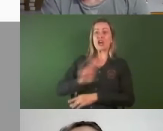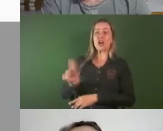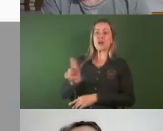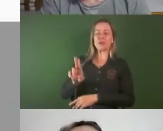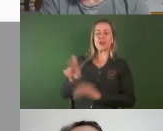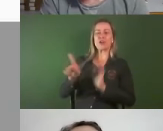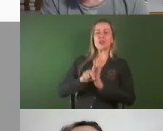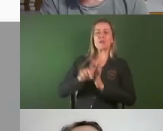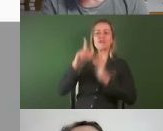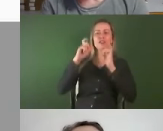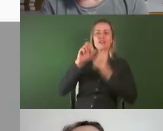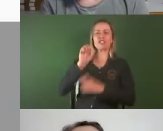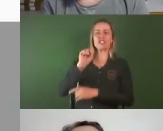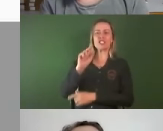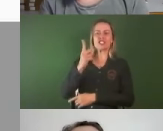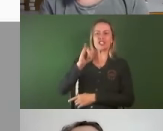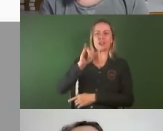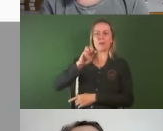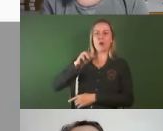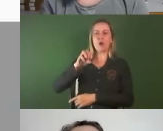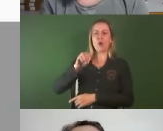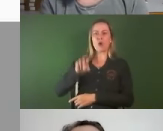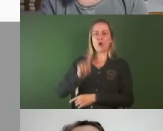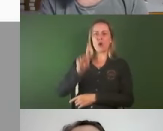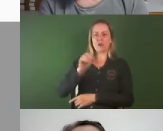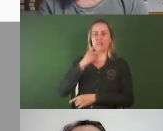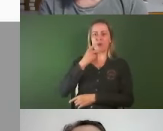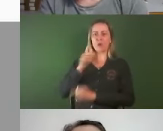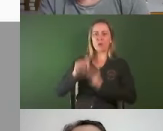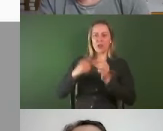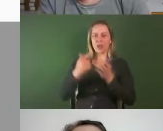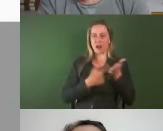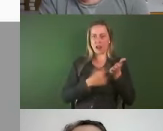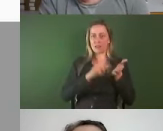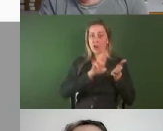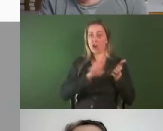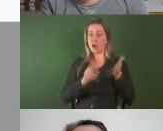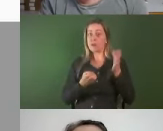Shimoka Renjo, que eles falam, o livro chama-se